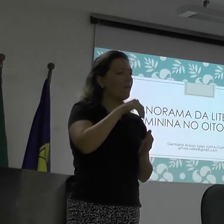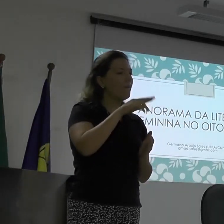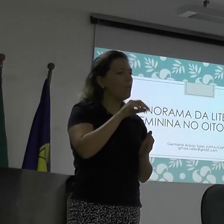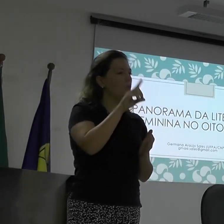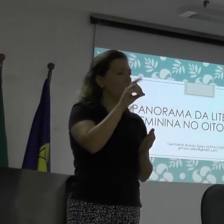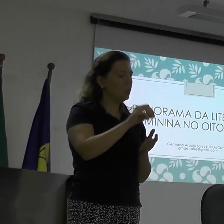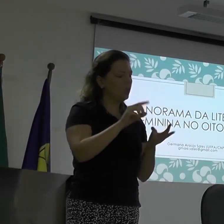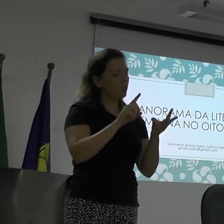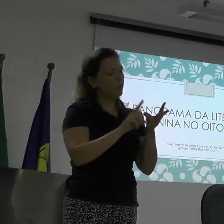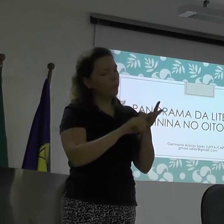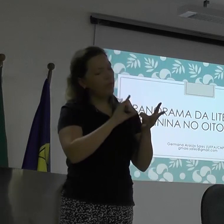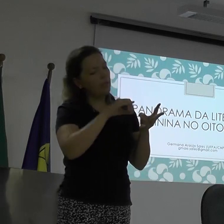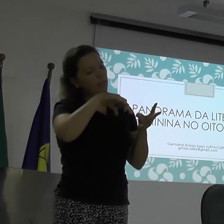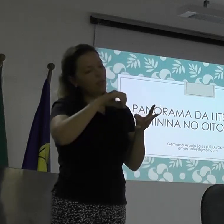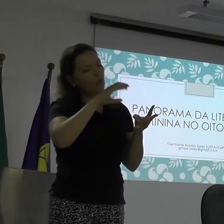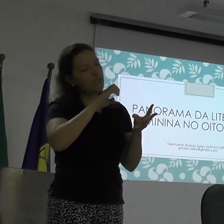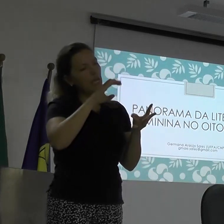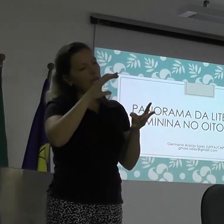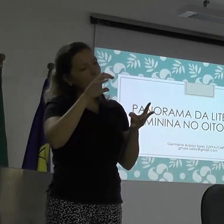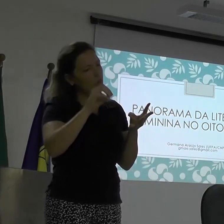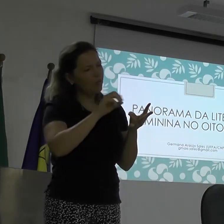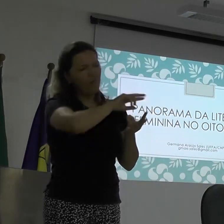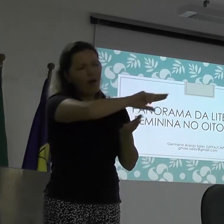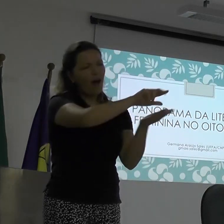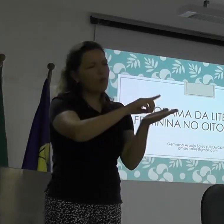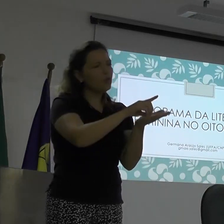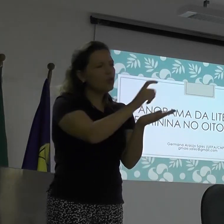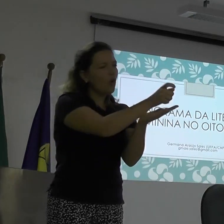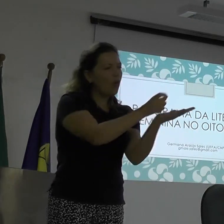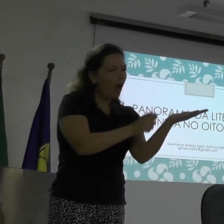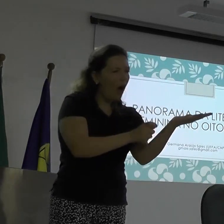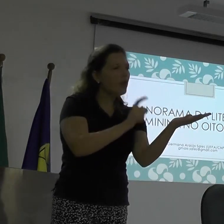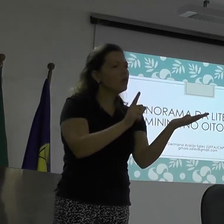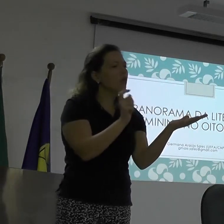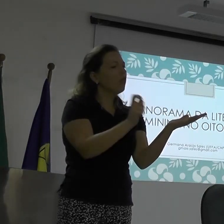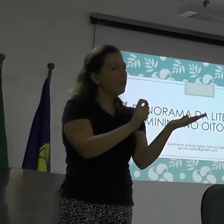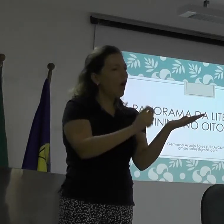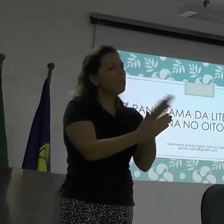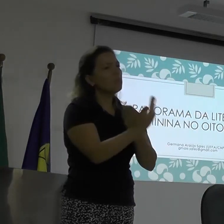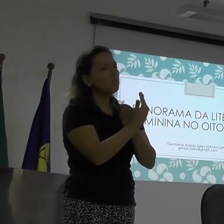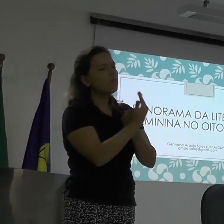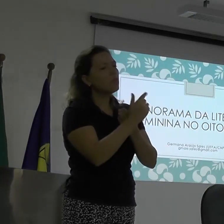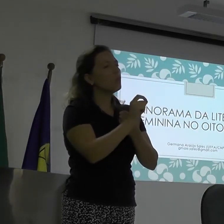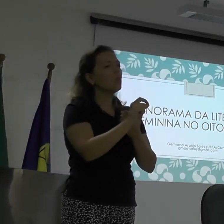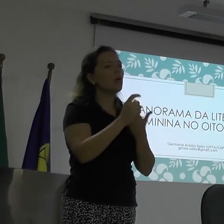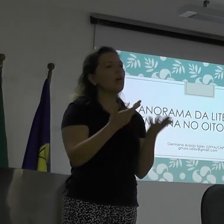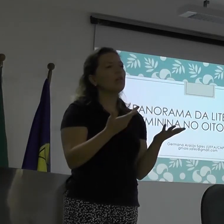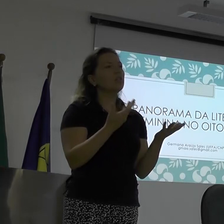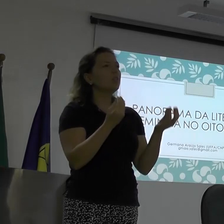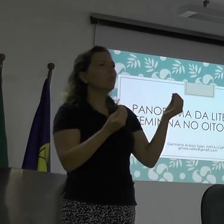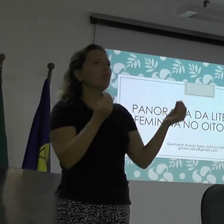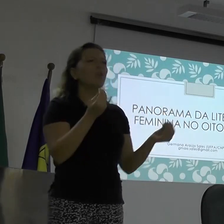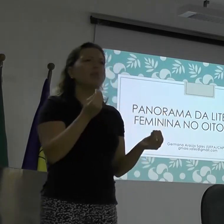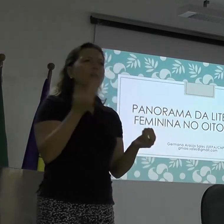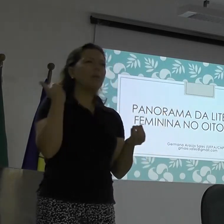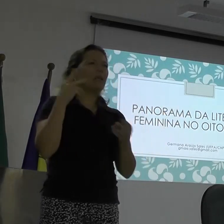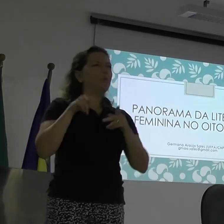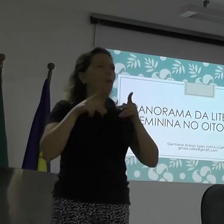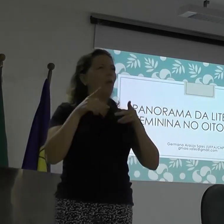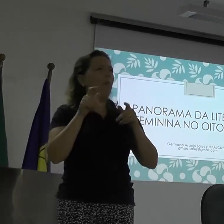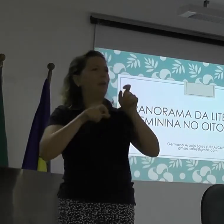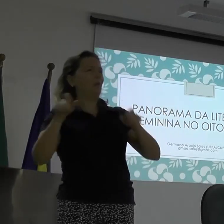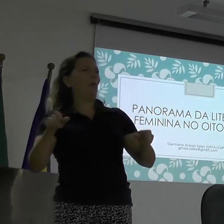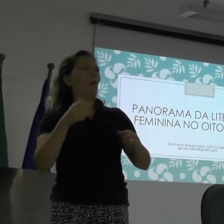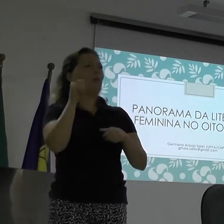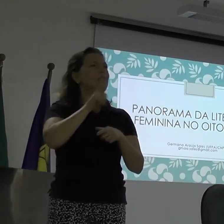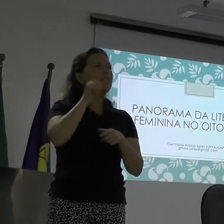Tem o Inocêncio, então tem muitos dicionários que dão conta dessas... Que eu nem sei como esse povo conseguia fazer isso,